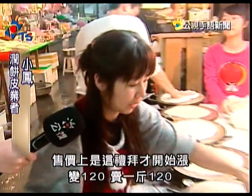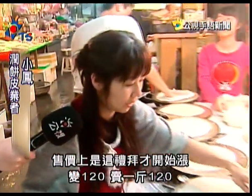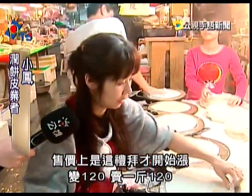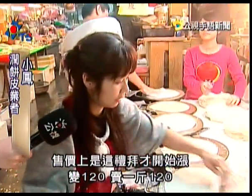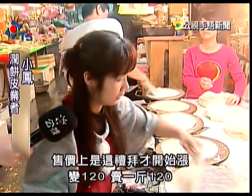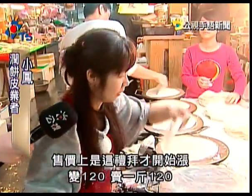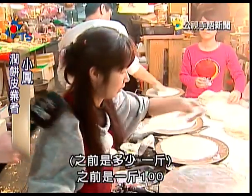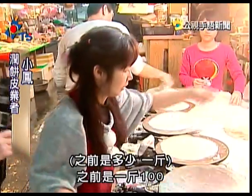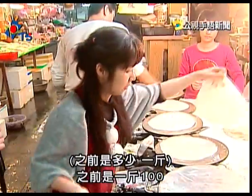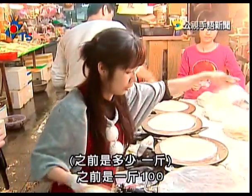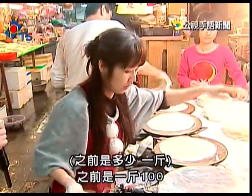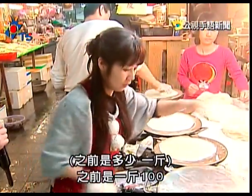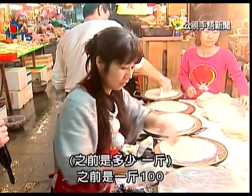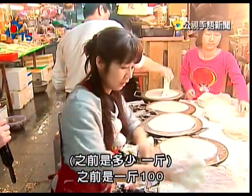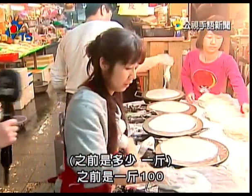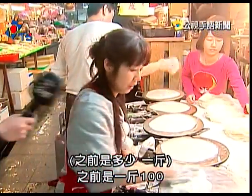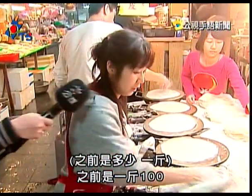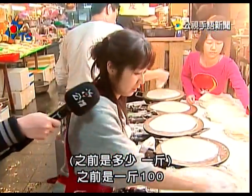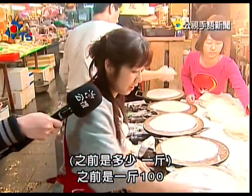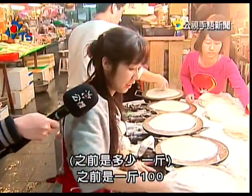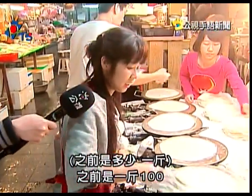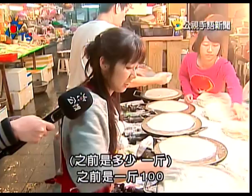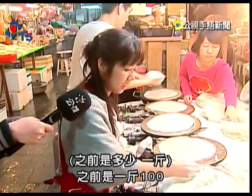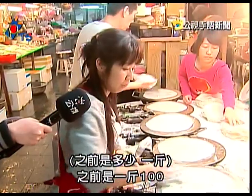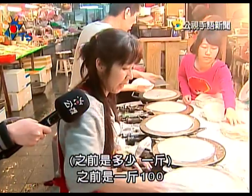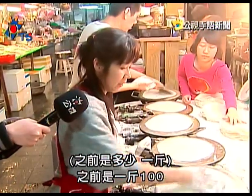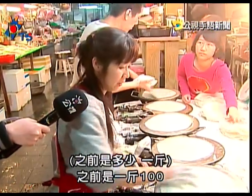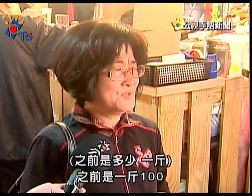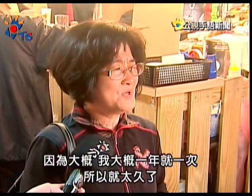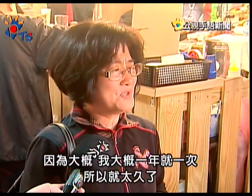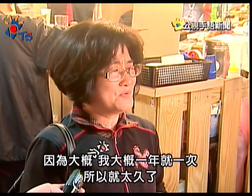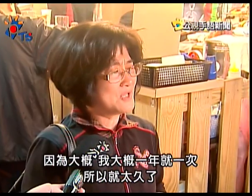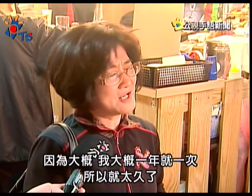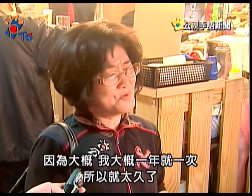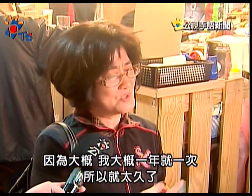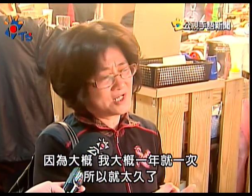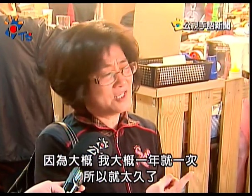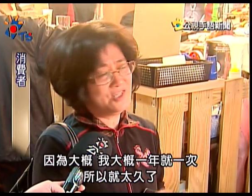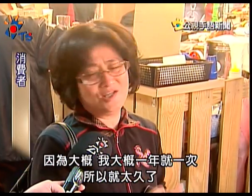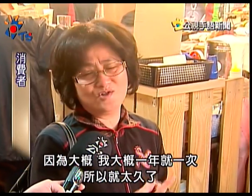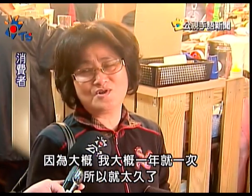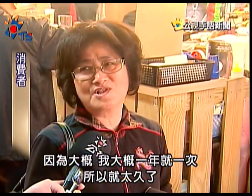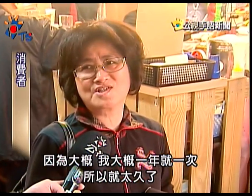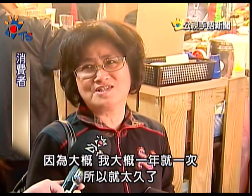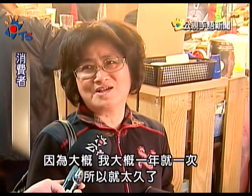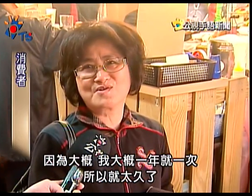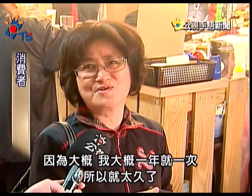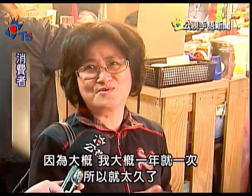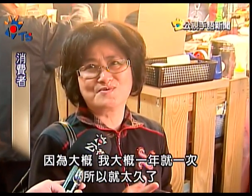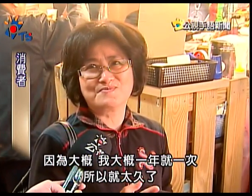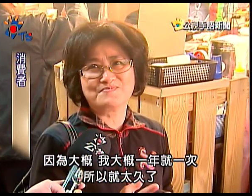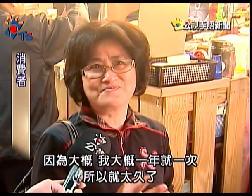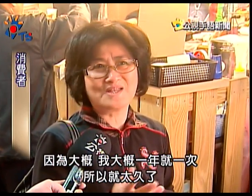1斤120。 之前是多少一斤？ 之前是1斤100。 因为大概一年就一次了，所以就。太久